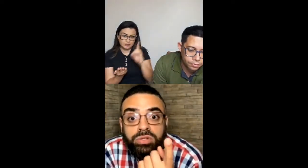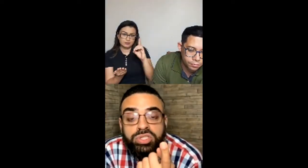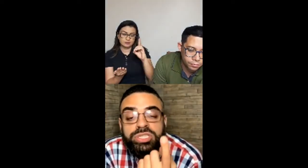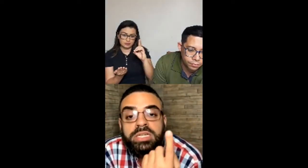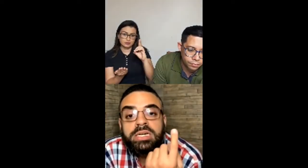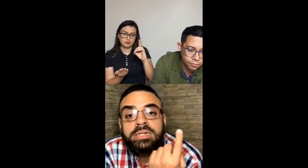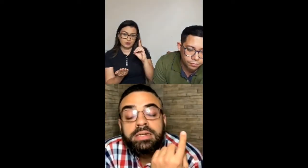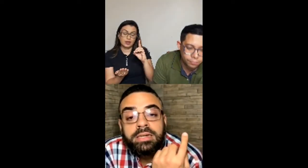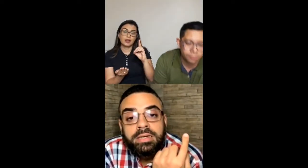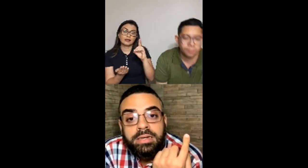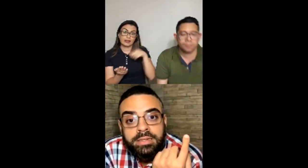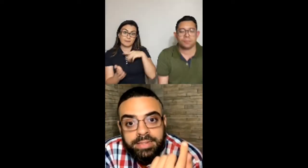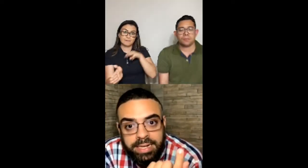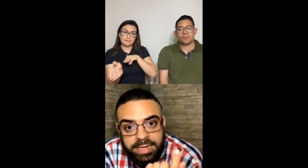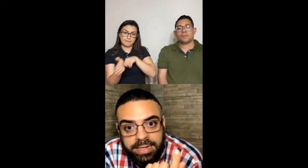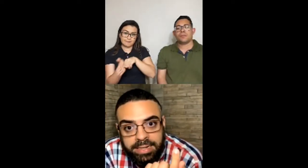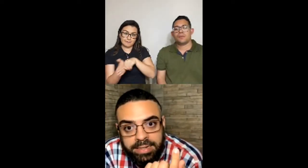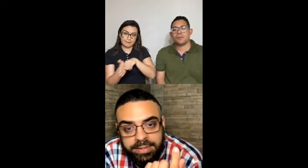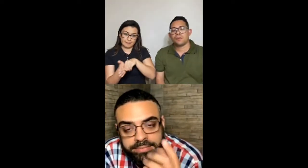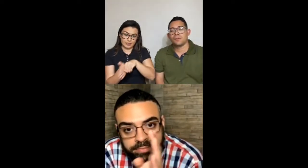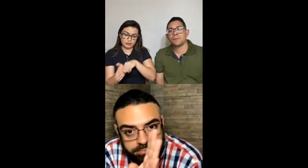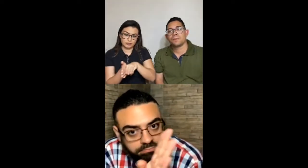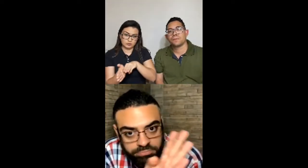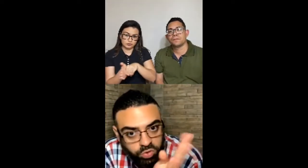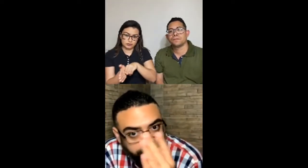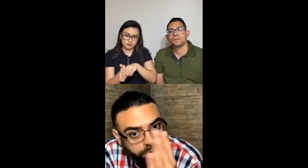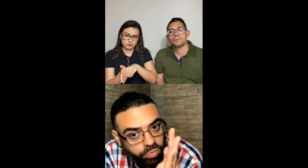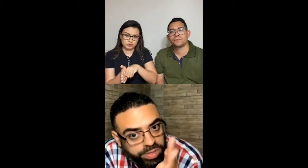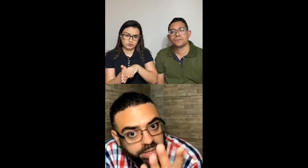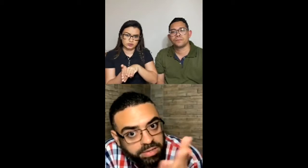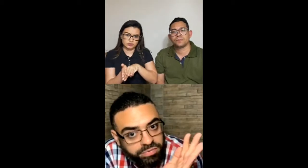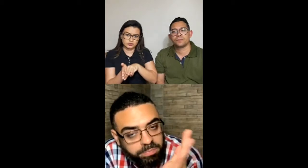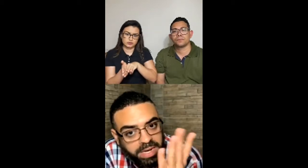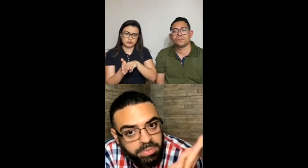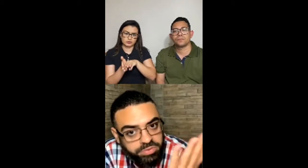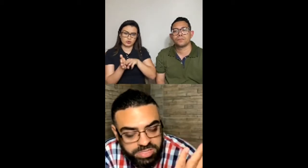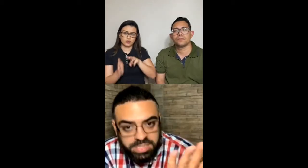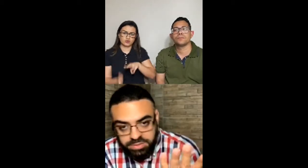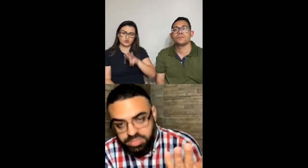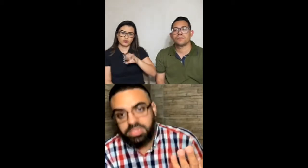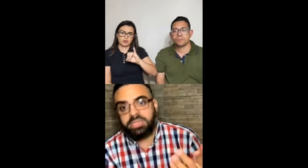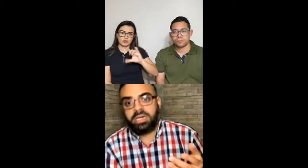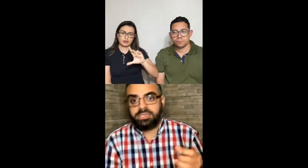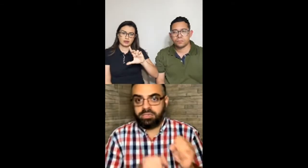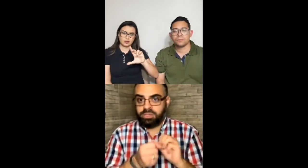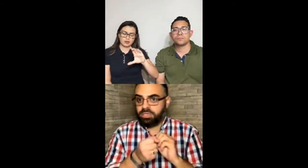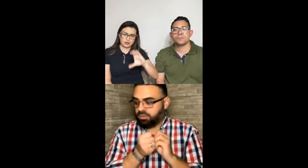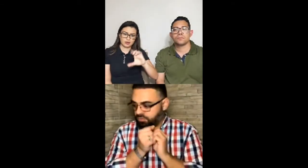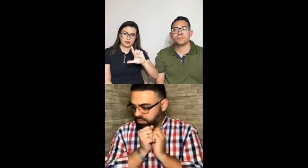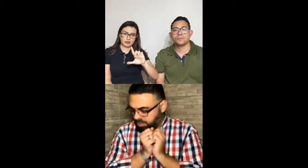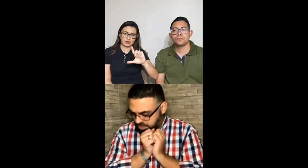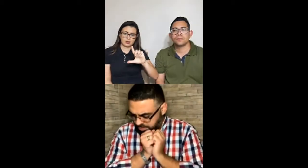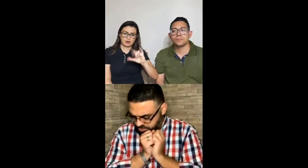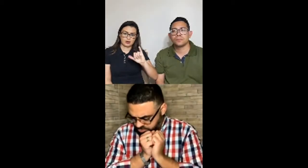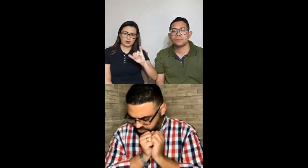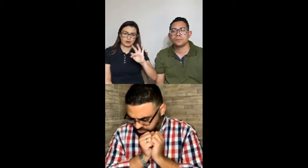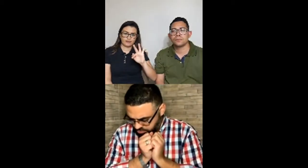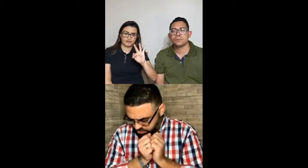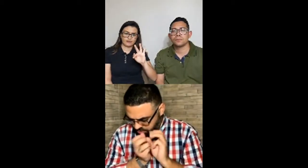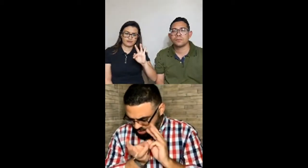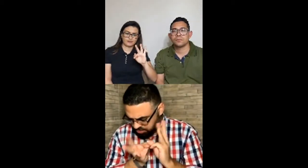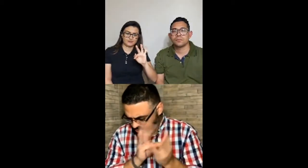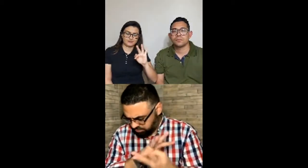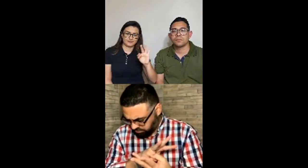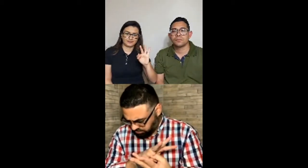para a tradução da Bíblia que eles estavam desenvolvendo pela metodologia da